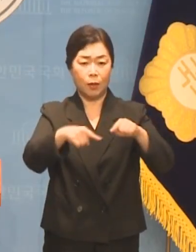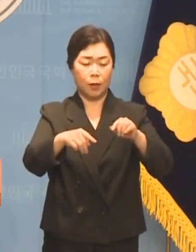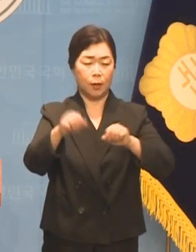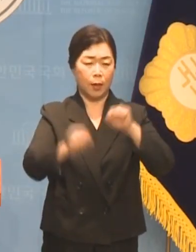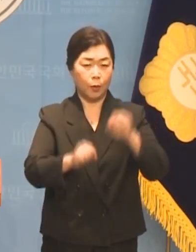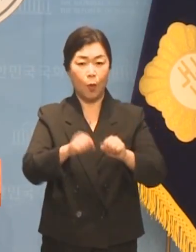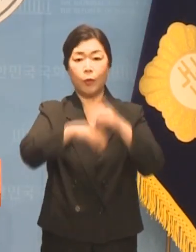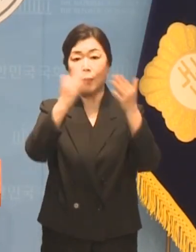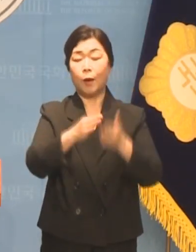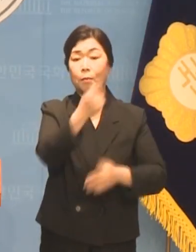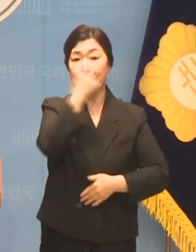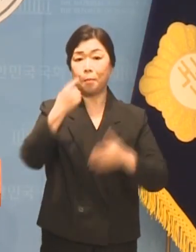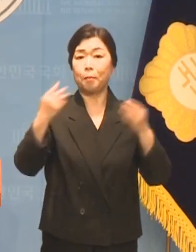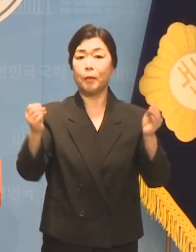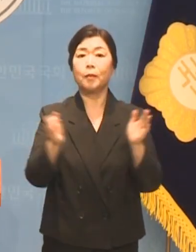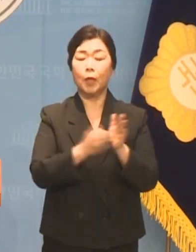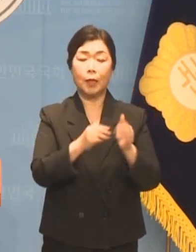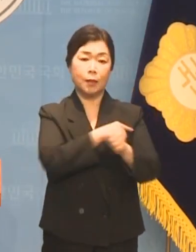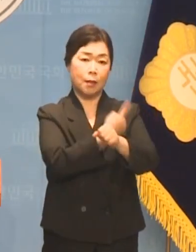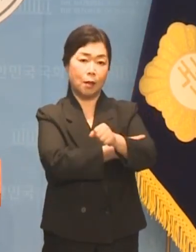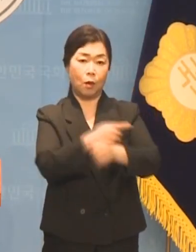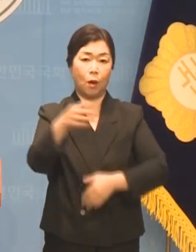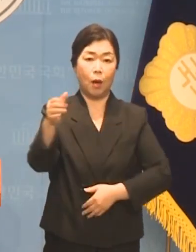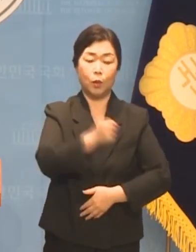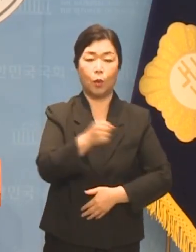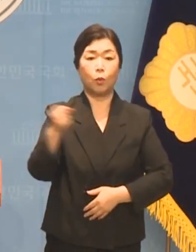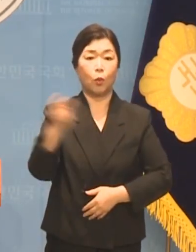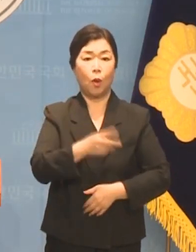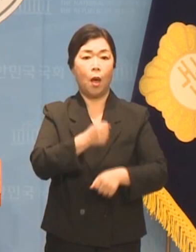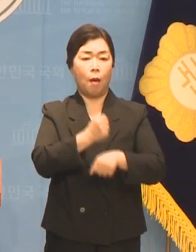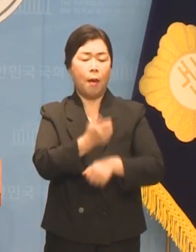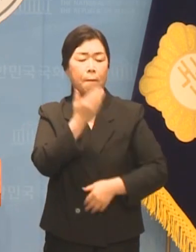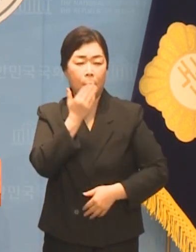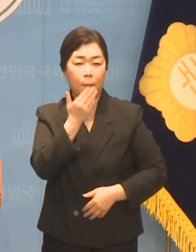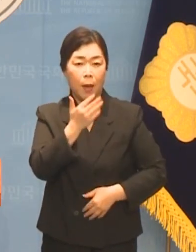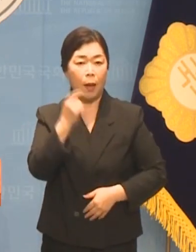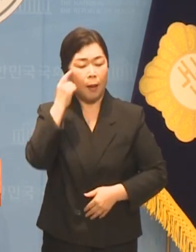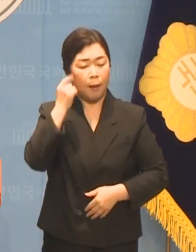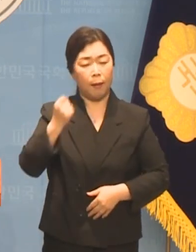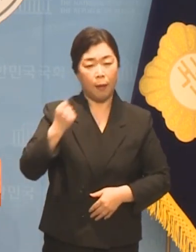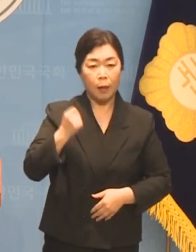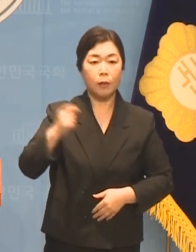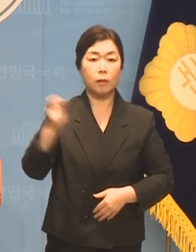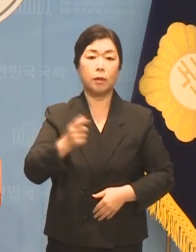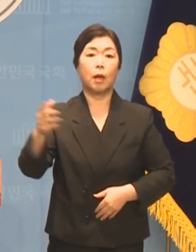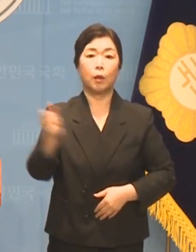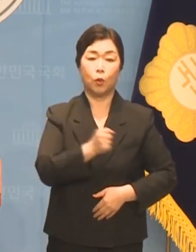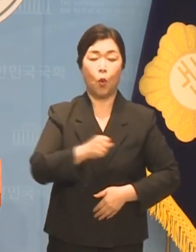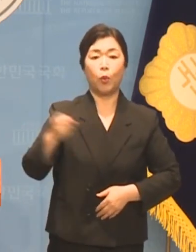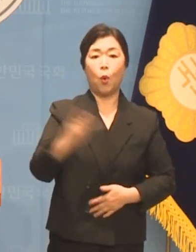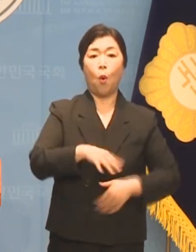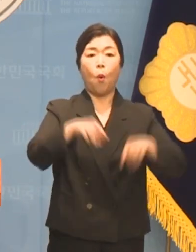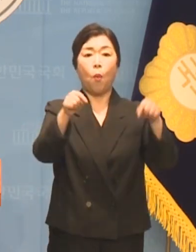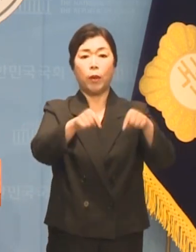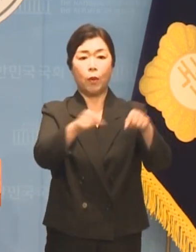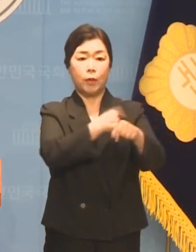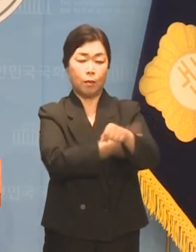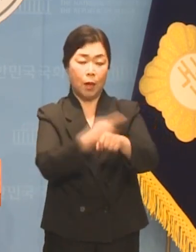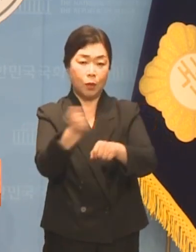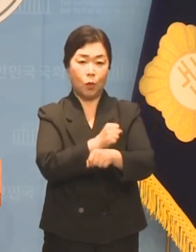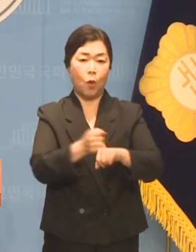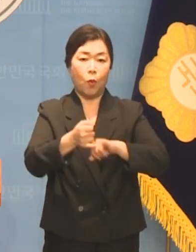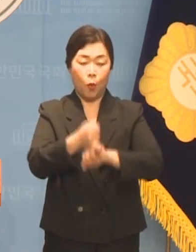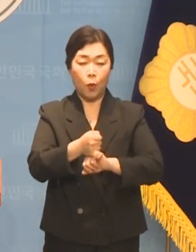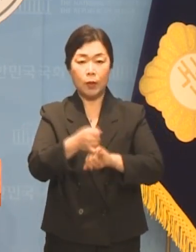여정과 검증된 실력으로, 그리고 하면 된다는 강한 의지로, 그리고 외교력으로 반드시